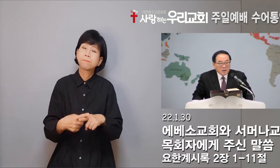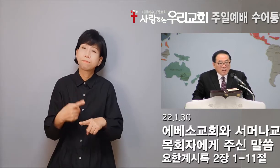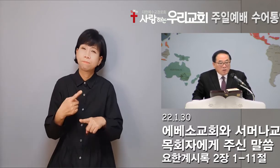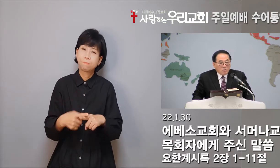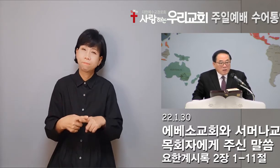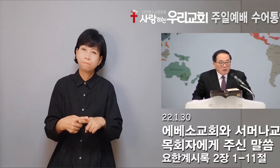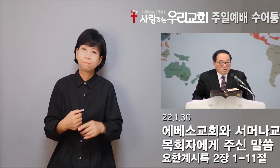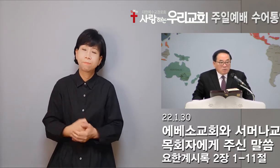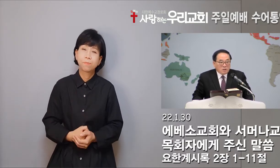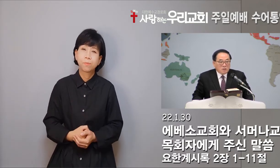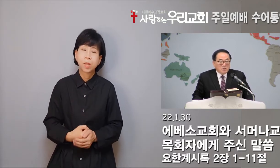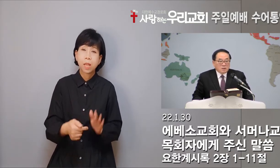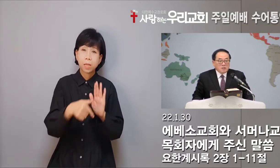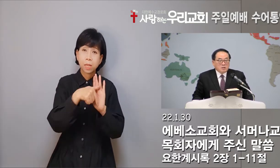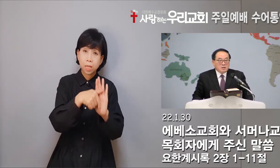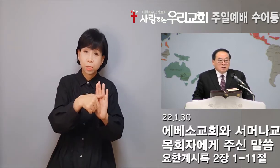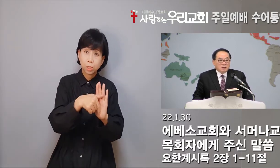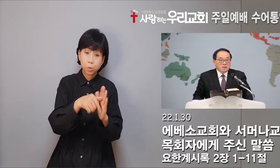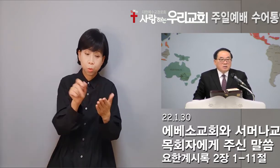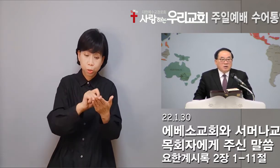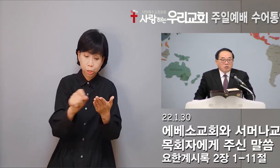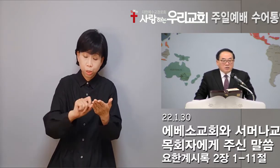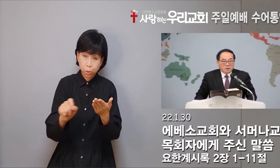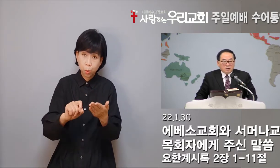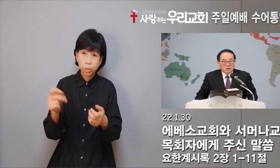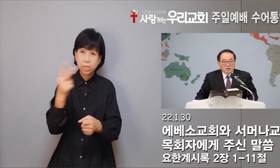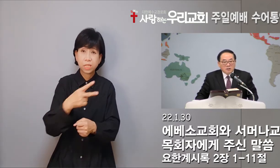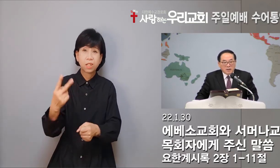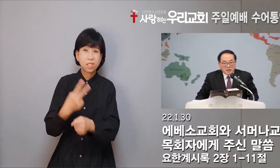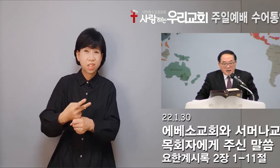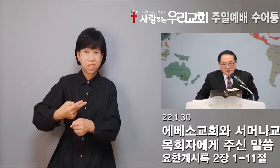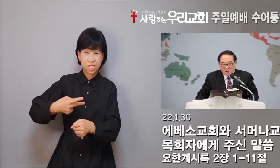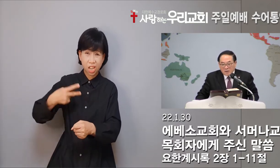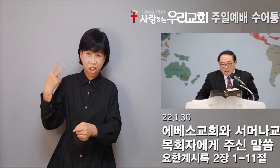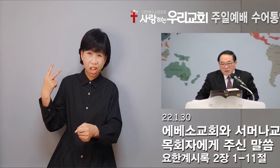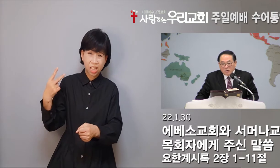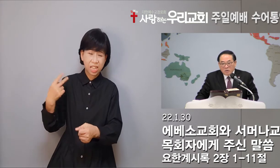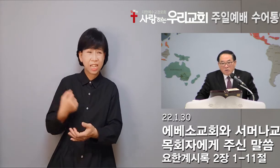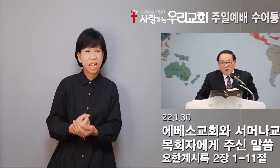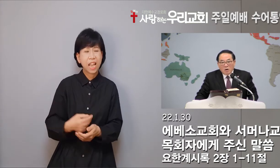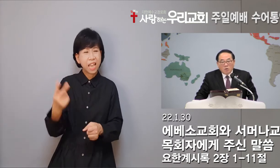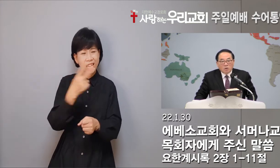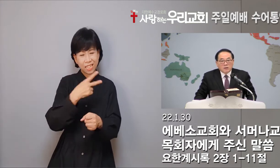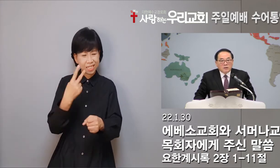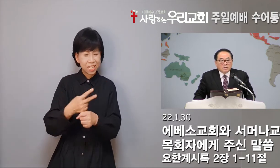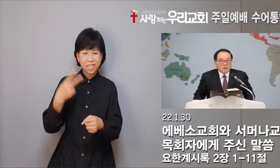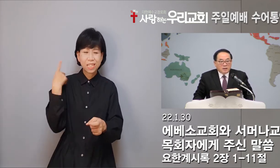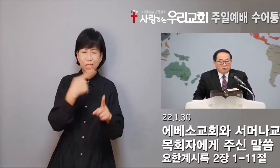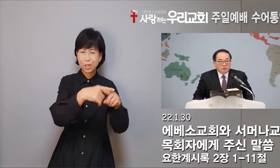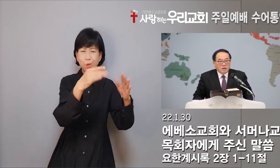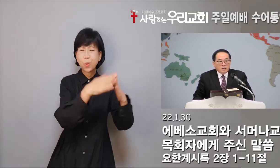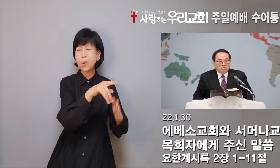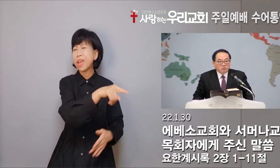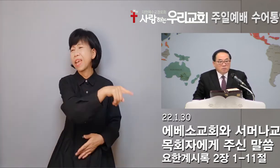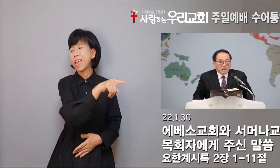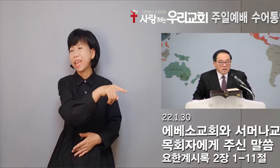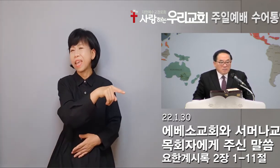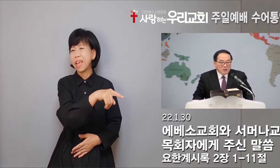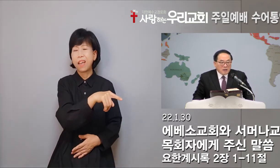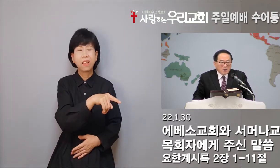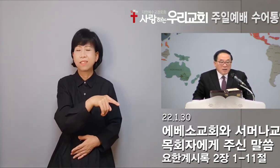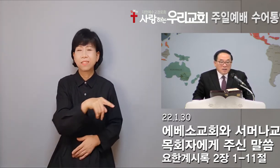것입니다. 요한계시록이 2000년 전에 써져 있다고 해서 그 시대에 얘기하는 것이 아니고 오늘 이 시대에 우리에게